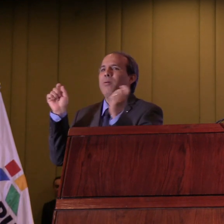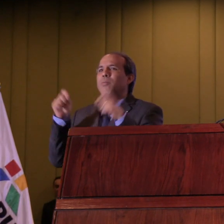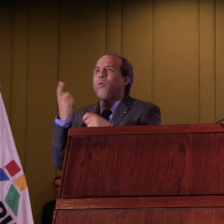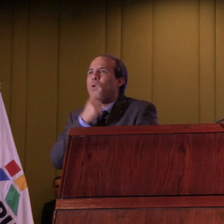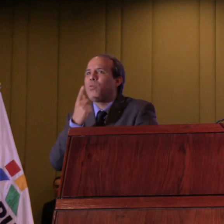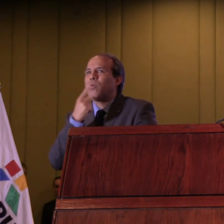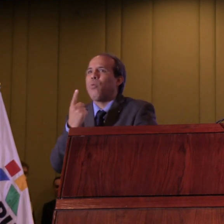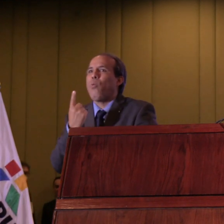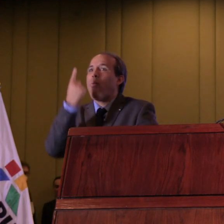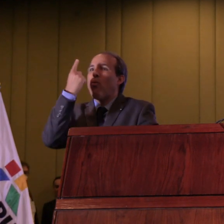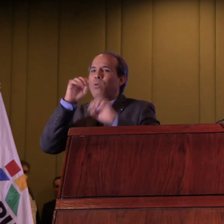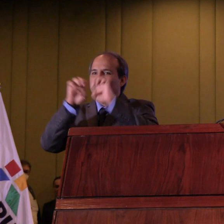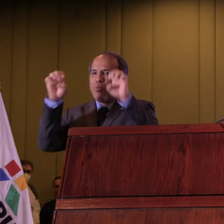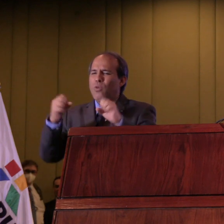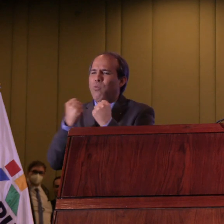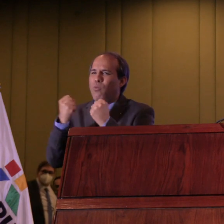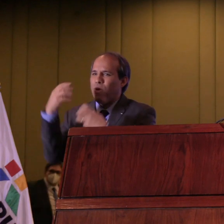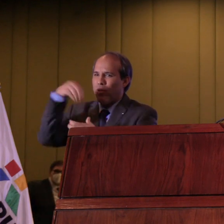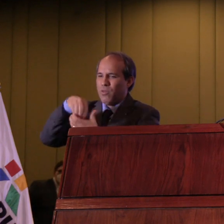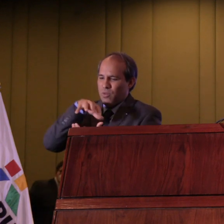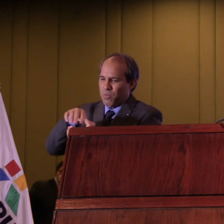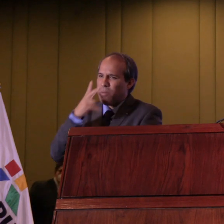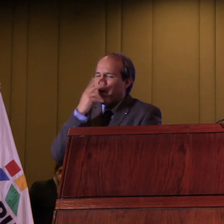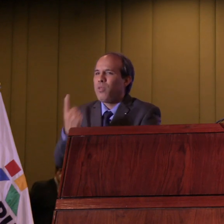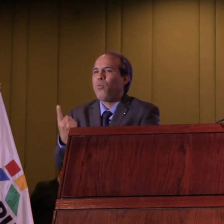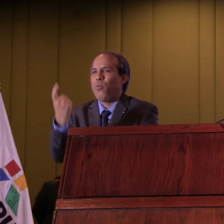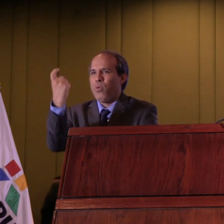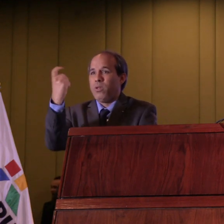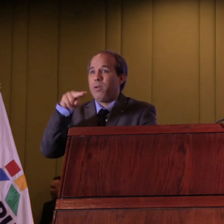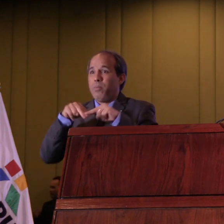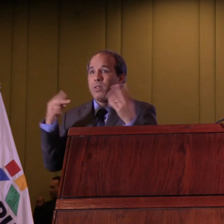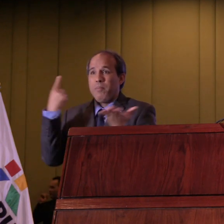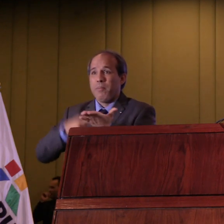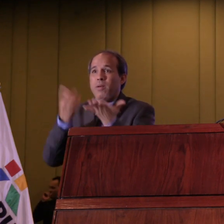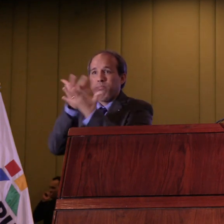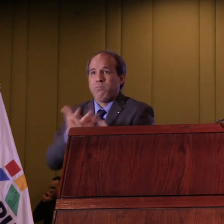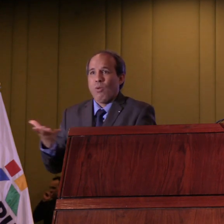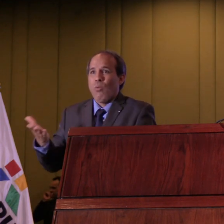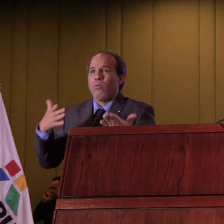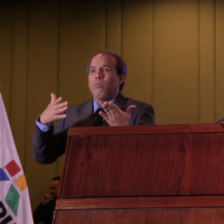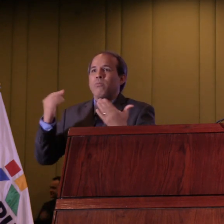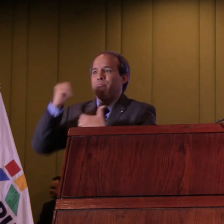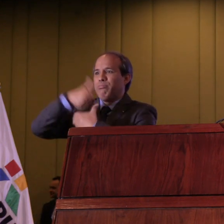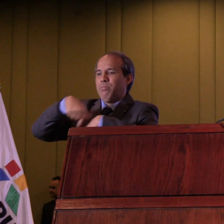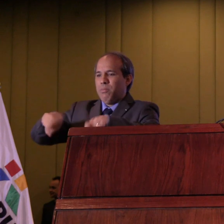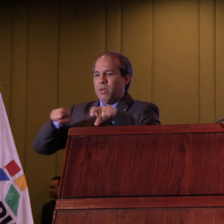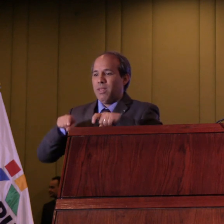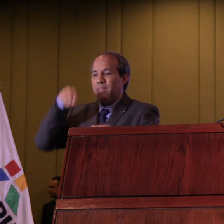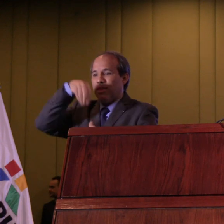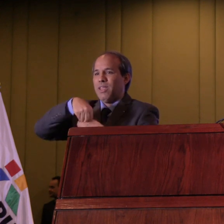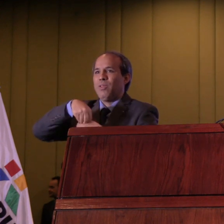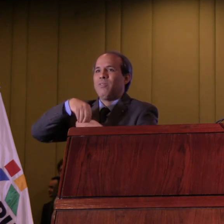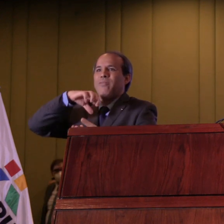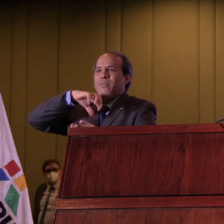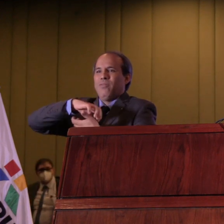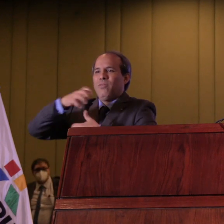mundo. Portanto, a realização desta cerimônia de posse no Palácio Itamaraty